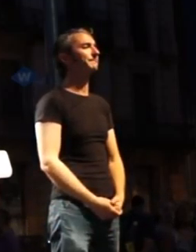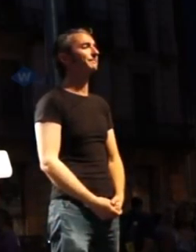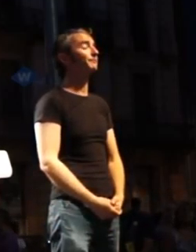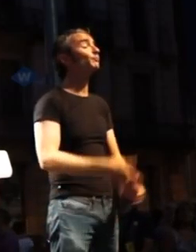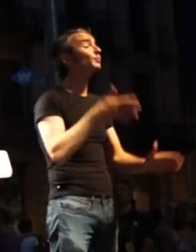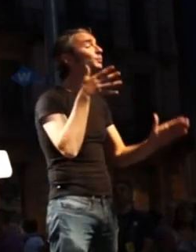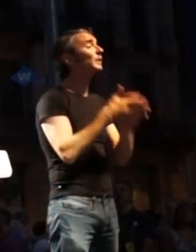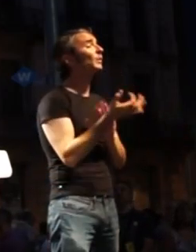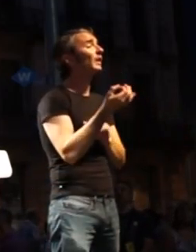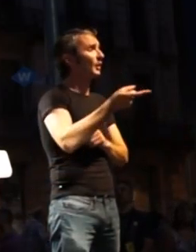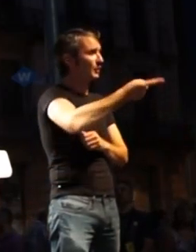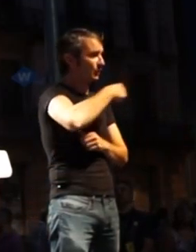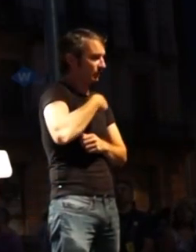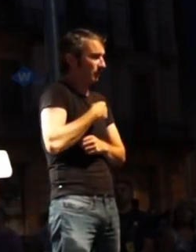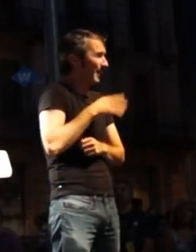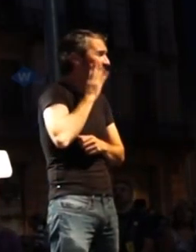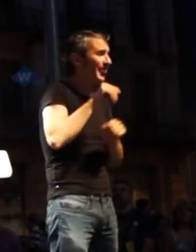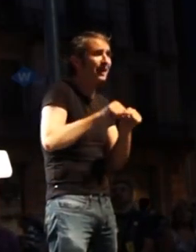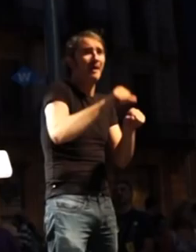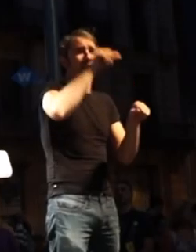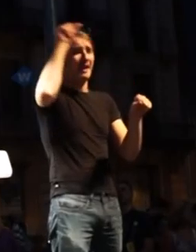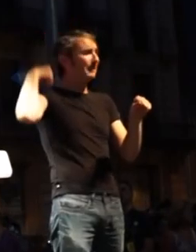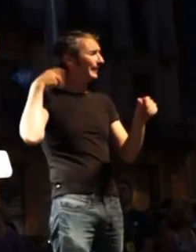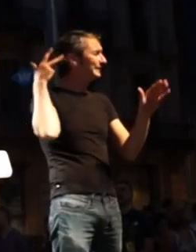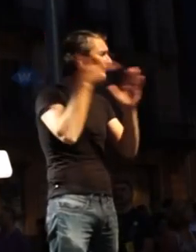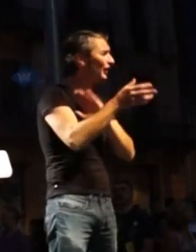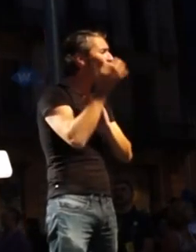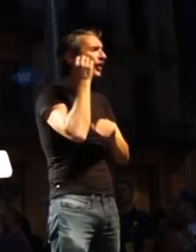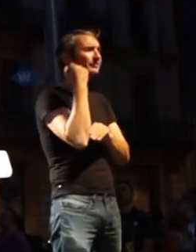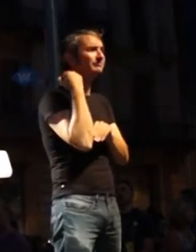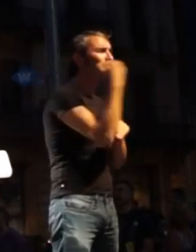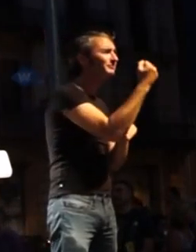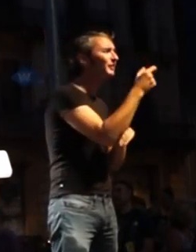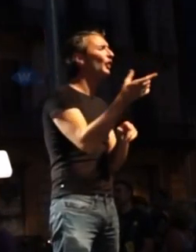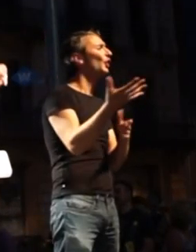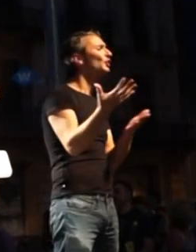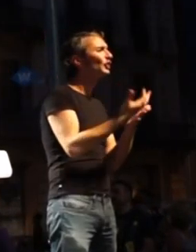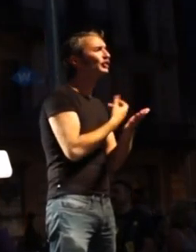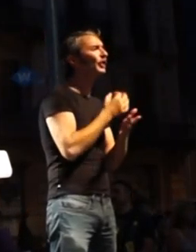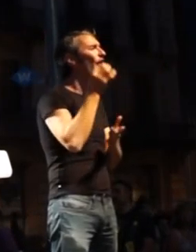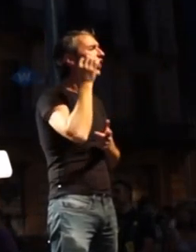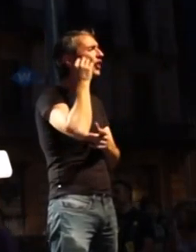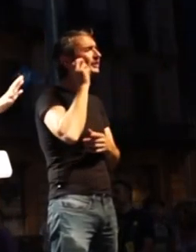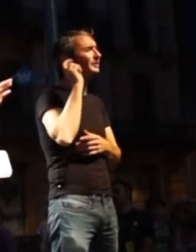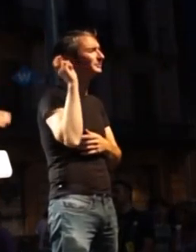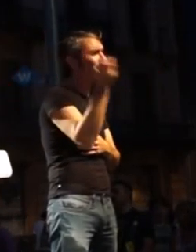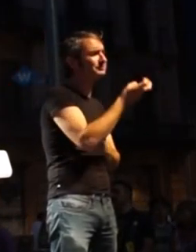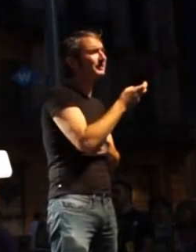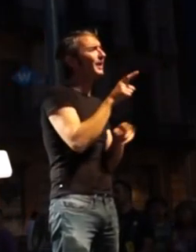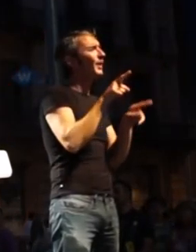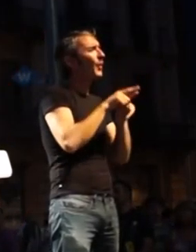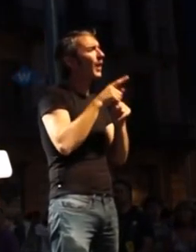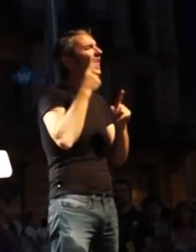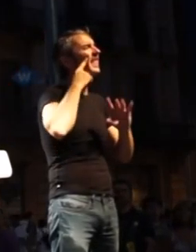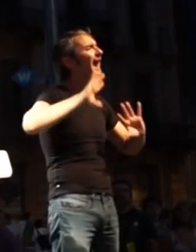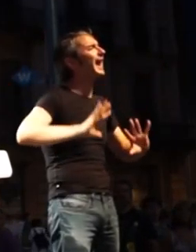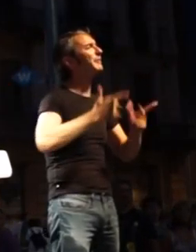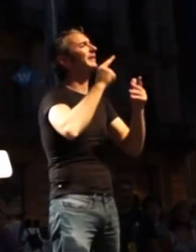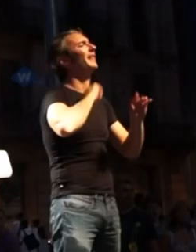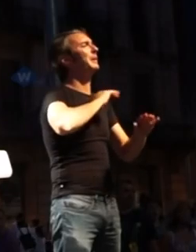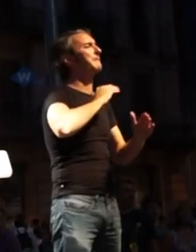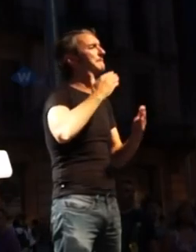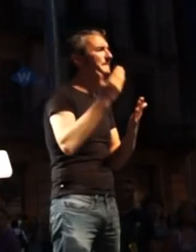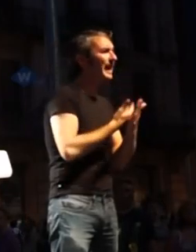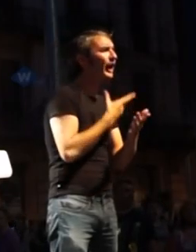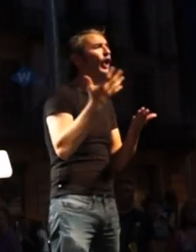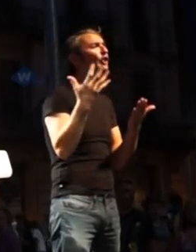Perquè a més els hi devem a totes les dones de la història, els hi devem a totes les Wollstonecrafts, a totes les Cristines de Pizan, a totes les dones que van fer les revoltes del pa, igual